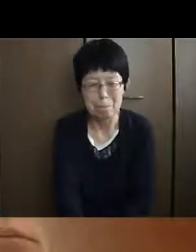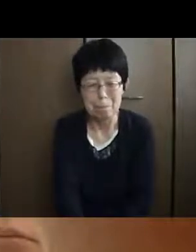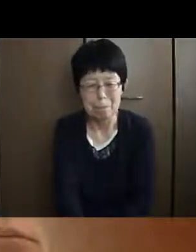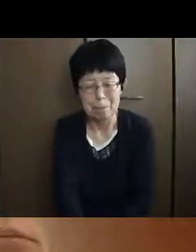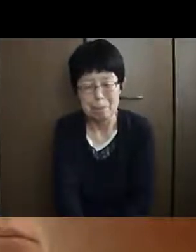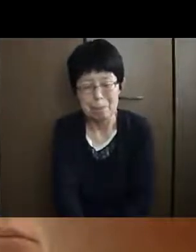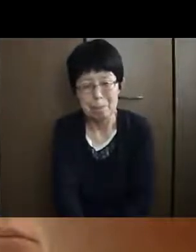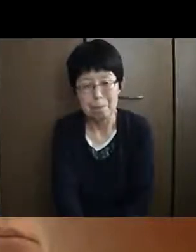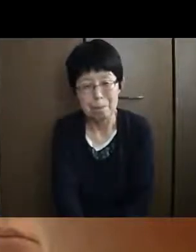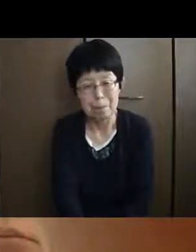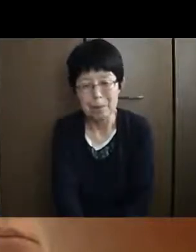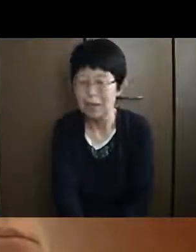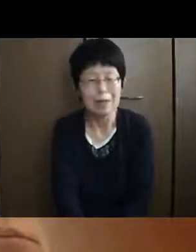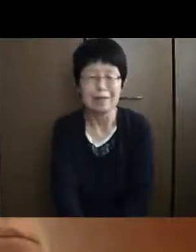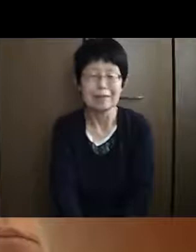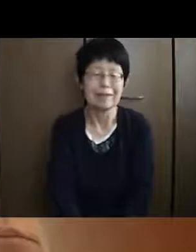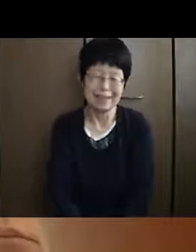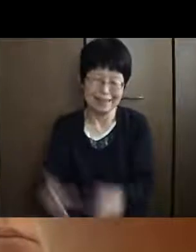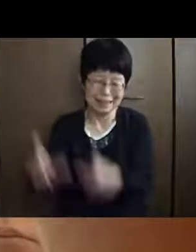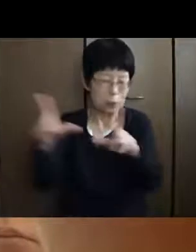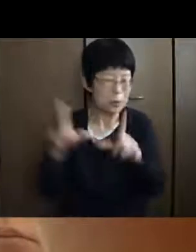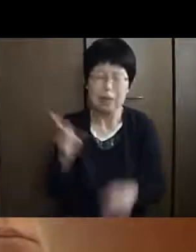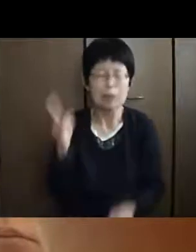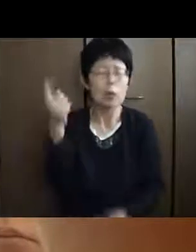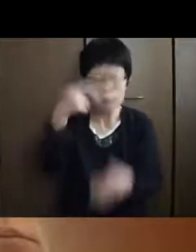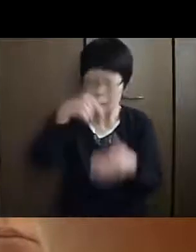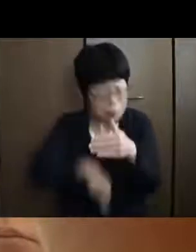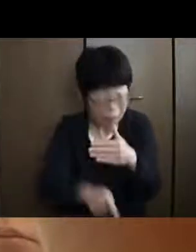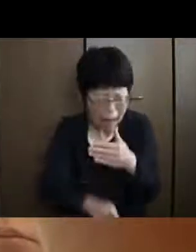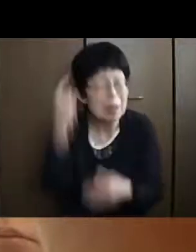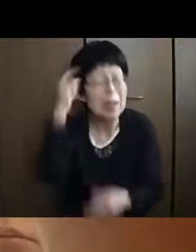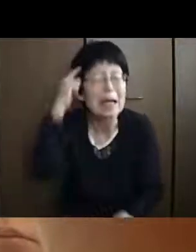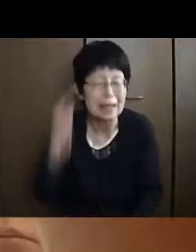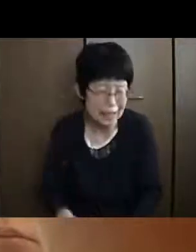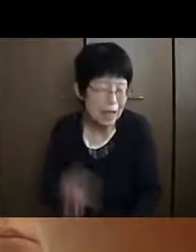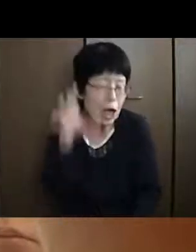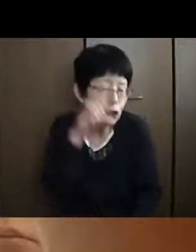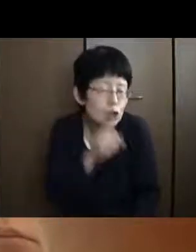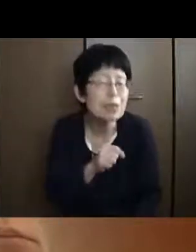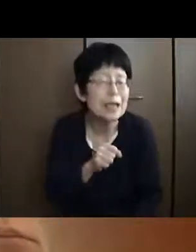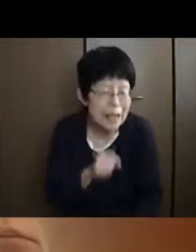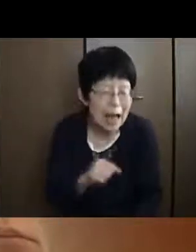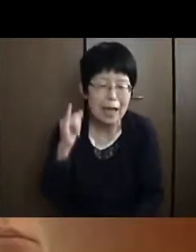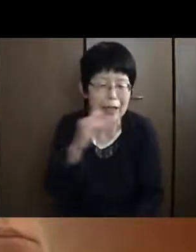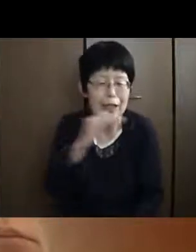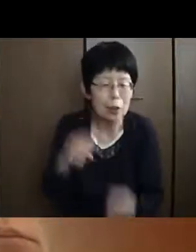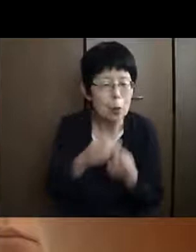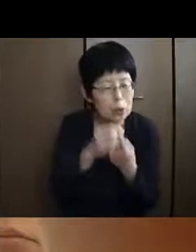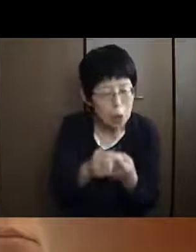そこまで深くは考えないですがまあ趣味が囲碁とイラストで、うん、そっかそっ